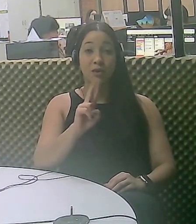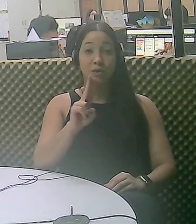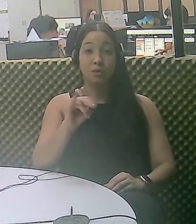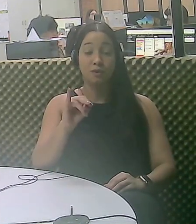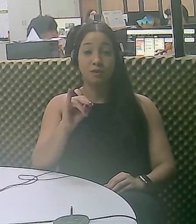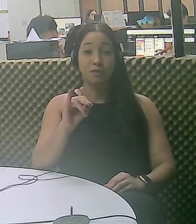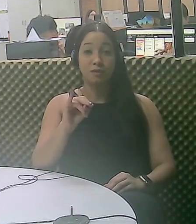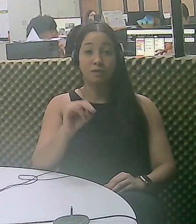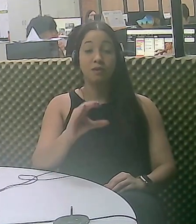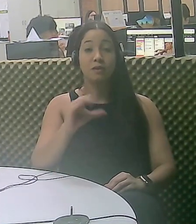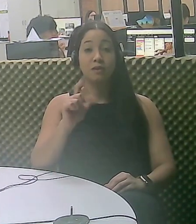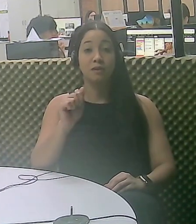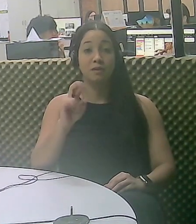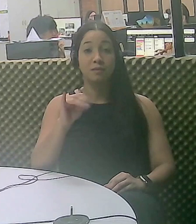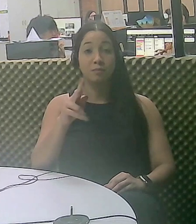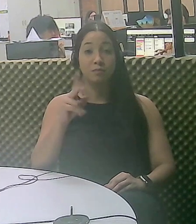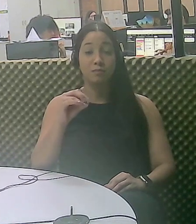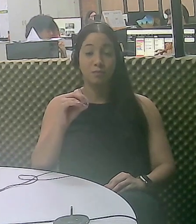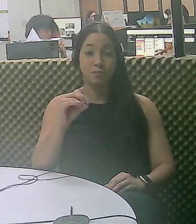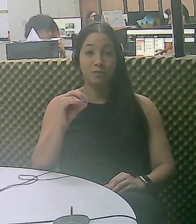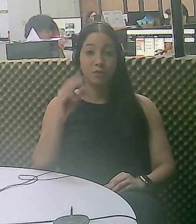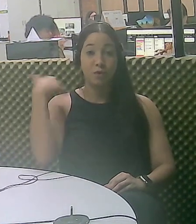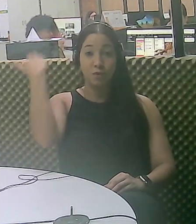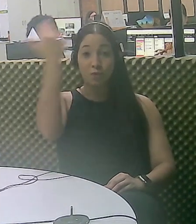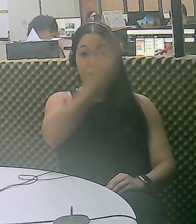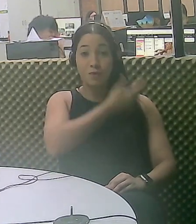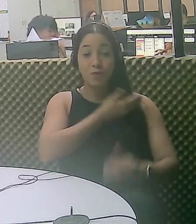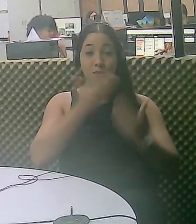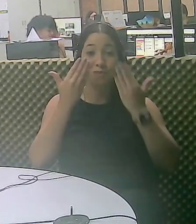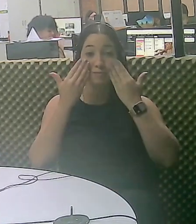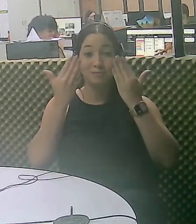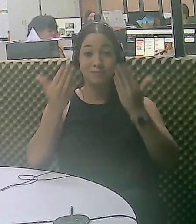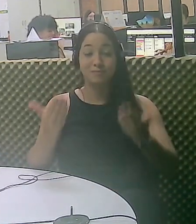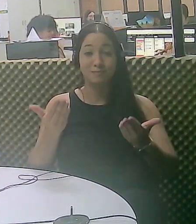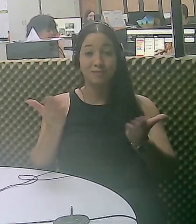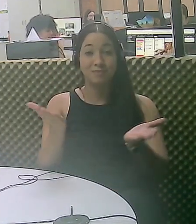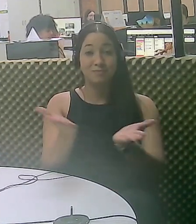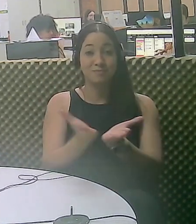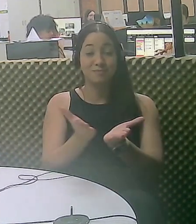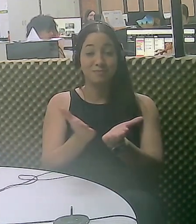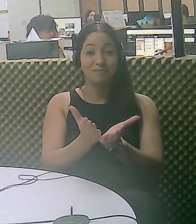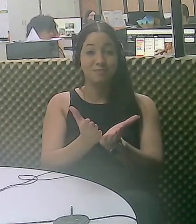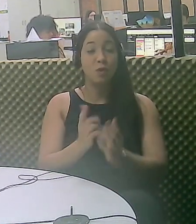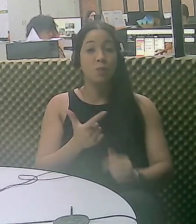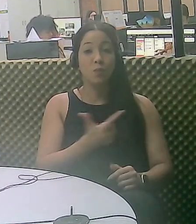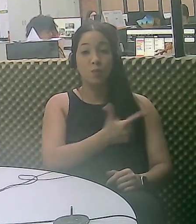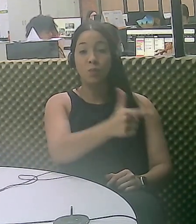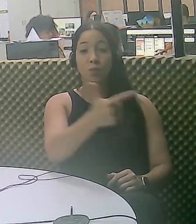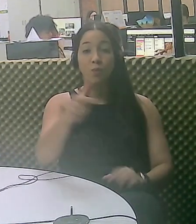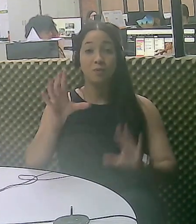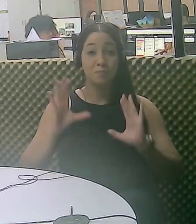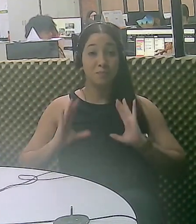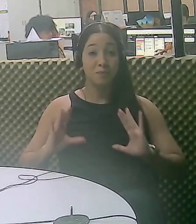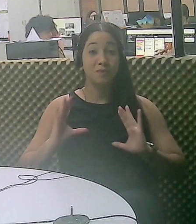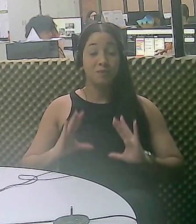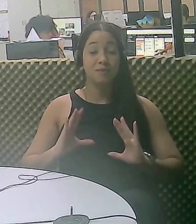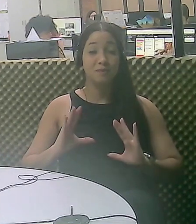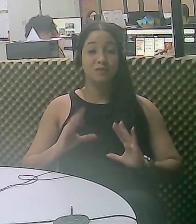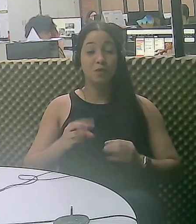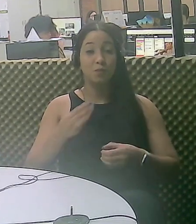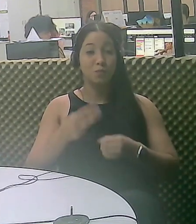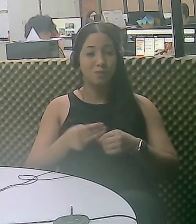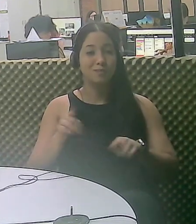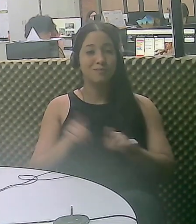Barbosa, Clarimundo Carneiro, Nossa Senhora Aparecida e da Bíblia. Outras praças e parques municipais